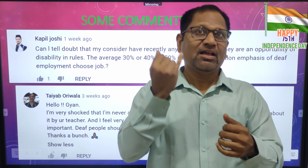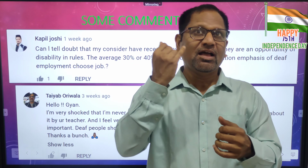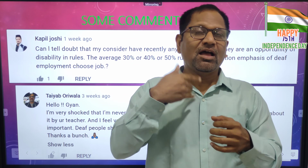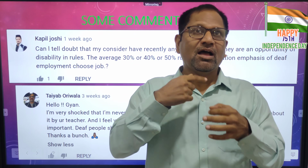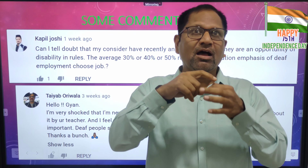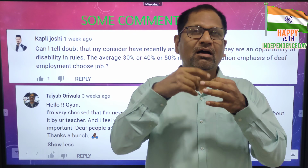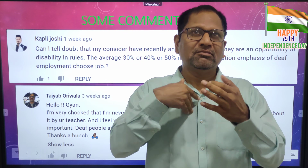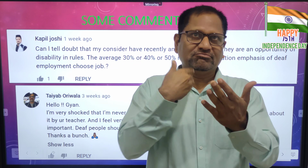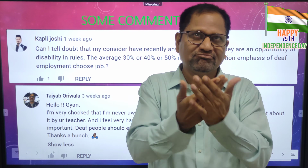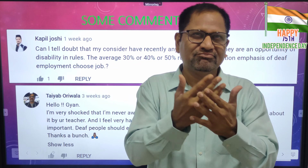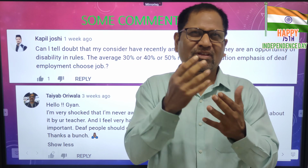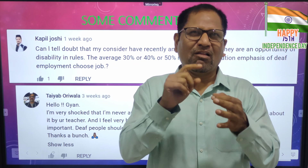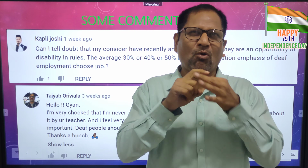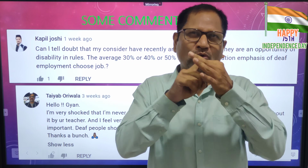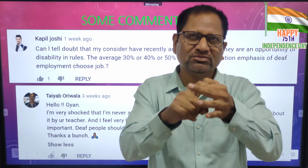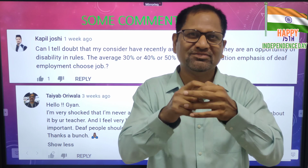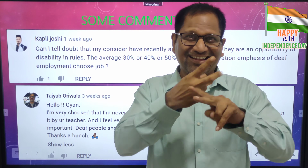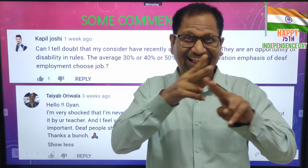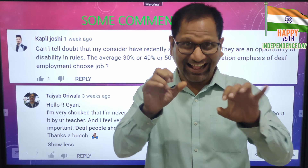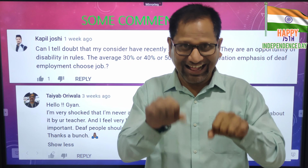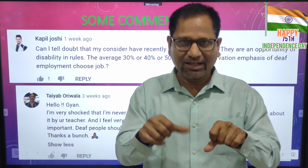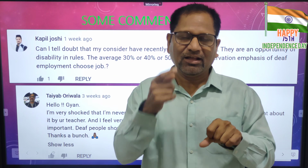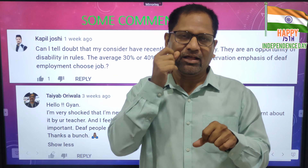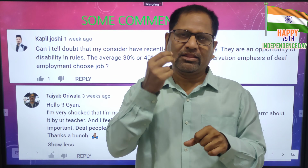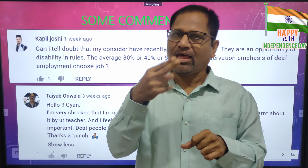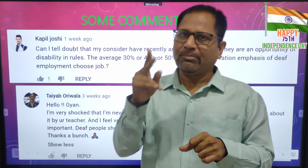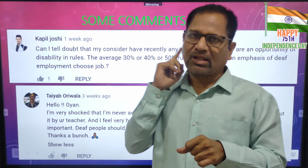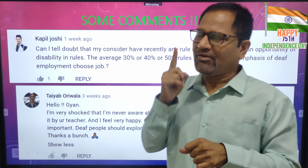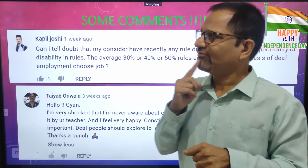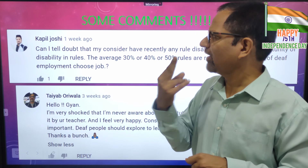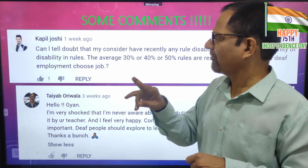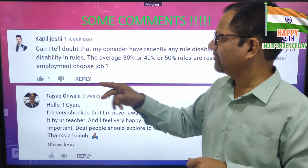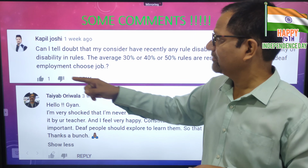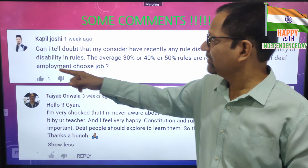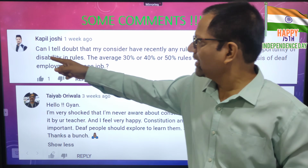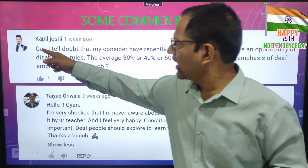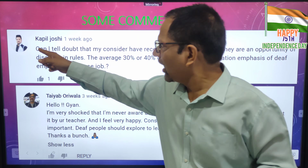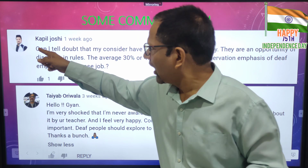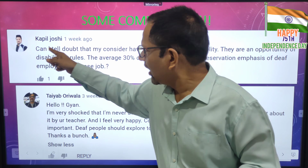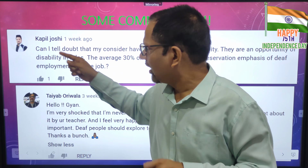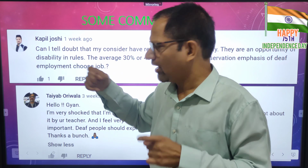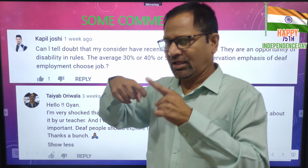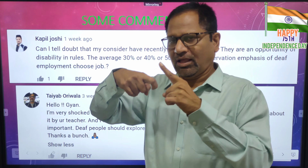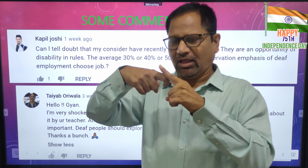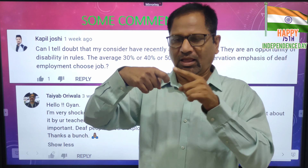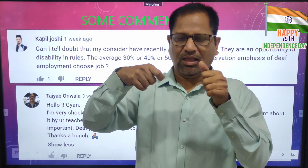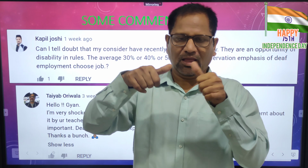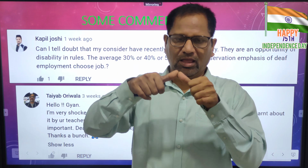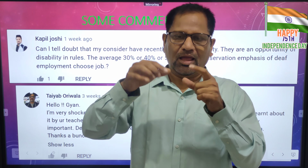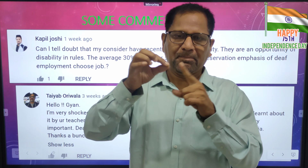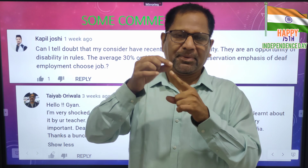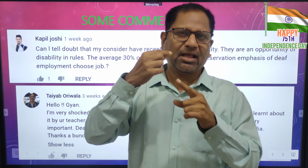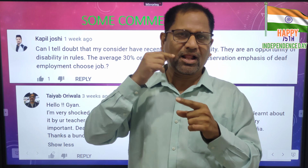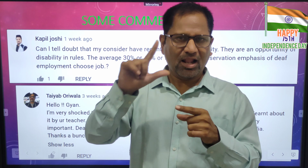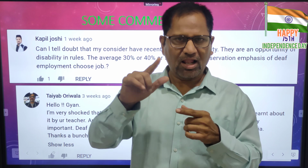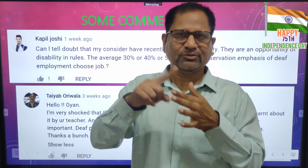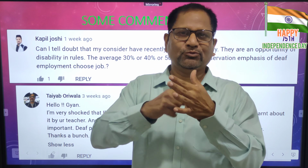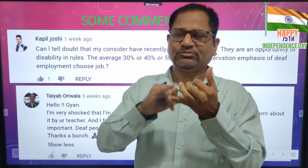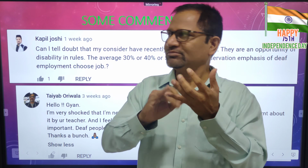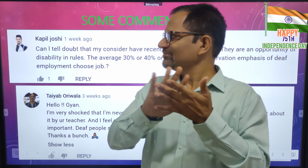लेता हूँ। कुछ लोगों के कमेंट्स आते हैं, जैसे एक है कपिल जोशी, KAPIL, कपिल